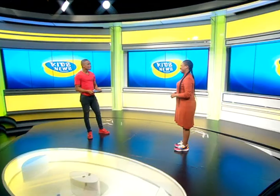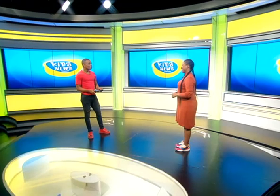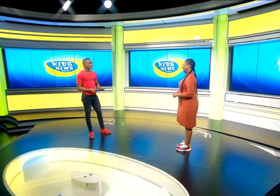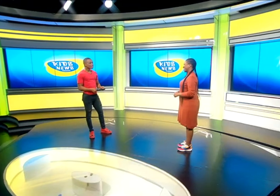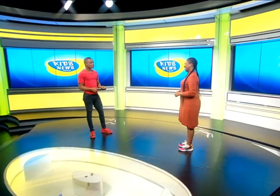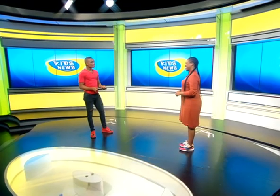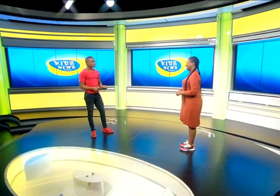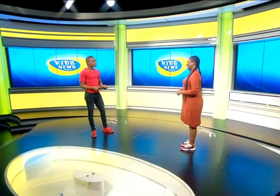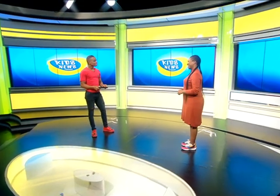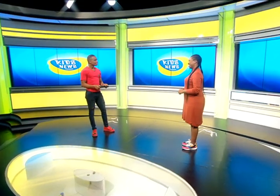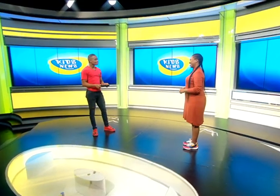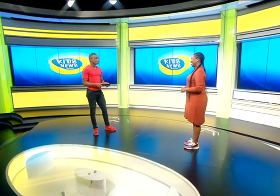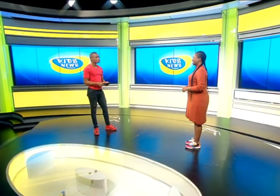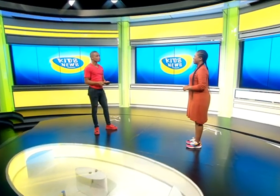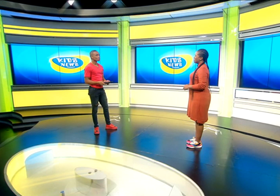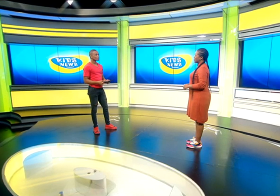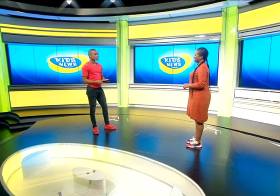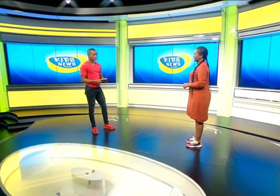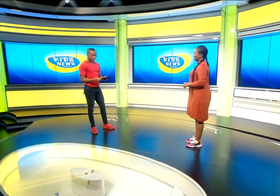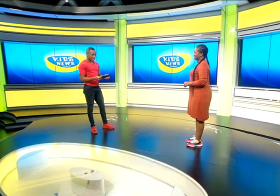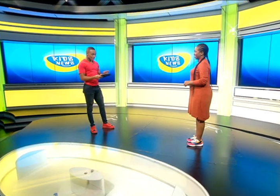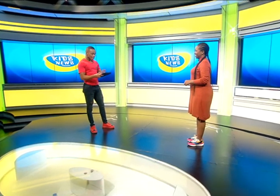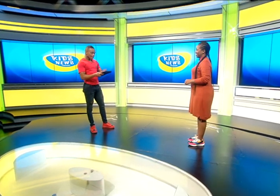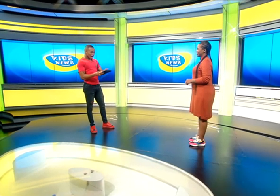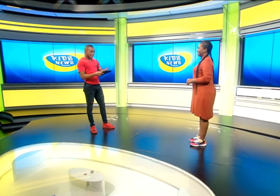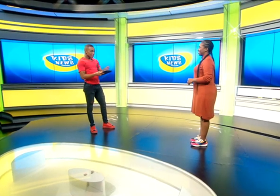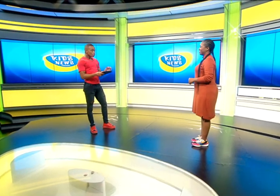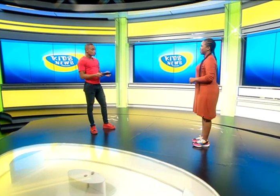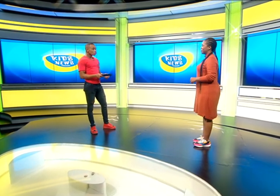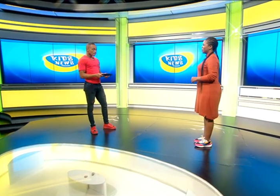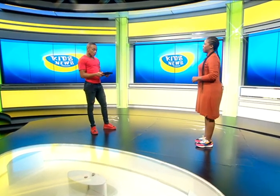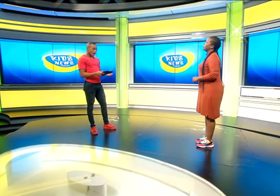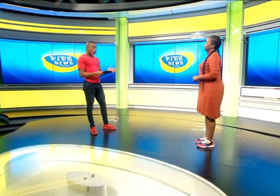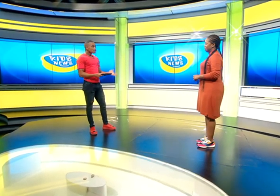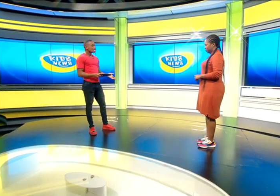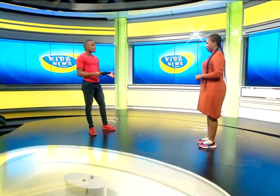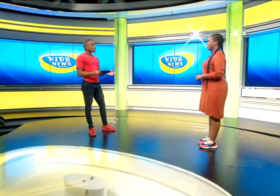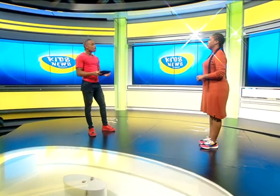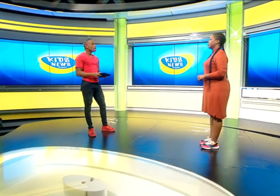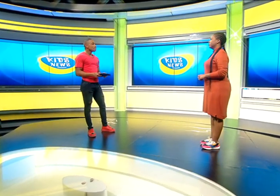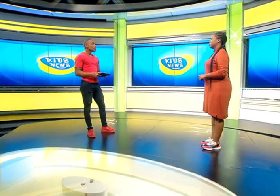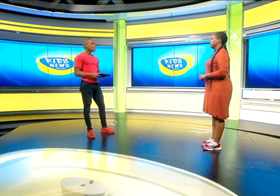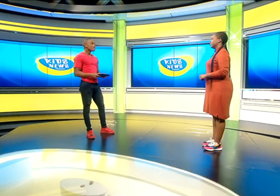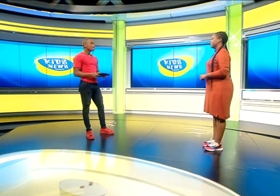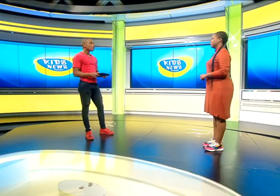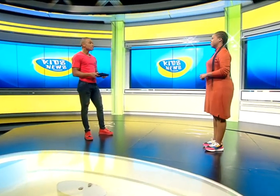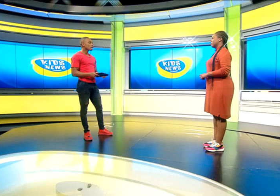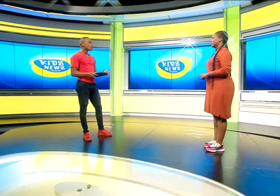siyakubingelela ohlelweni ekuseni namhlanje kunjani? Ngiyaphila njani? Yena ake sihlale phezu kodaba awusichazele ingabe iyini i-sign language